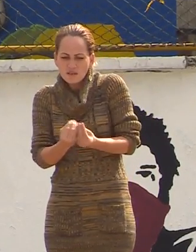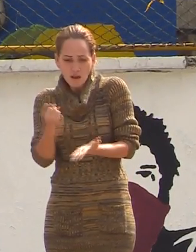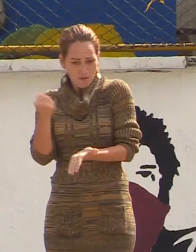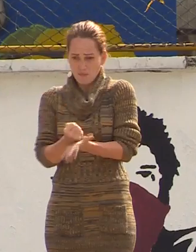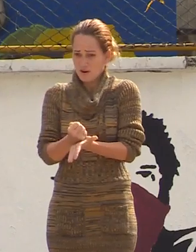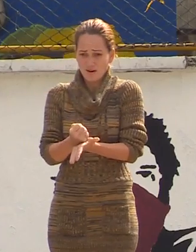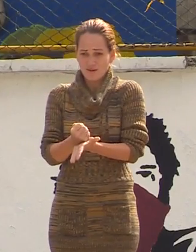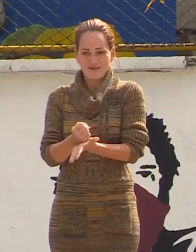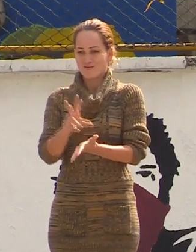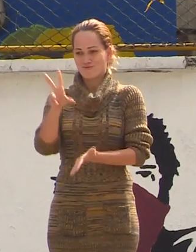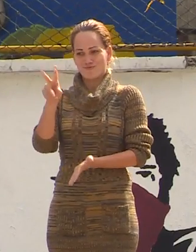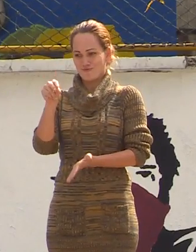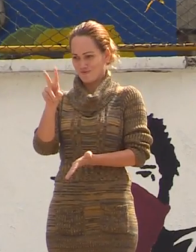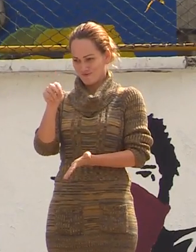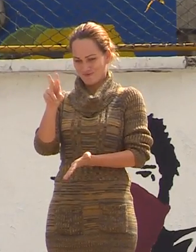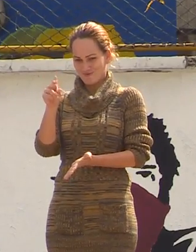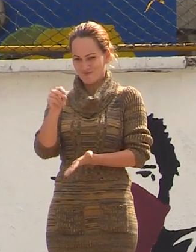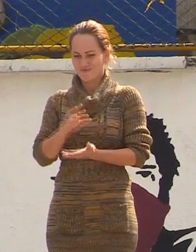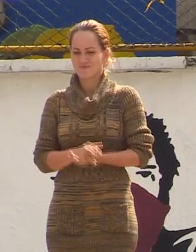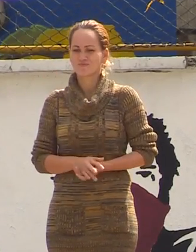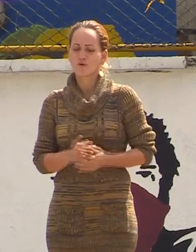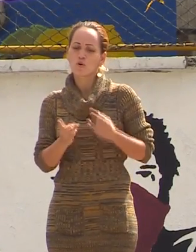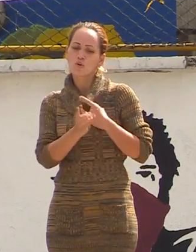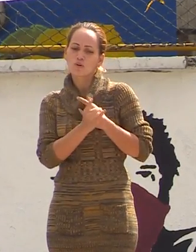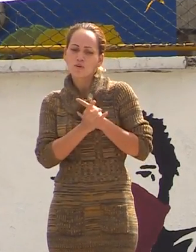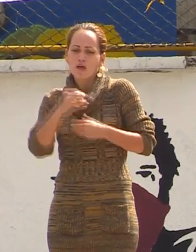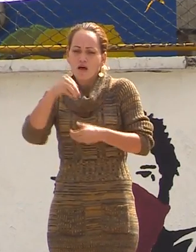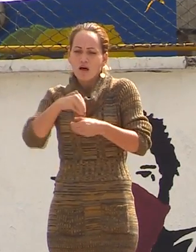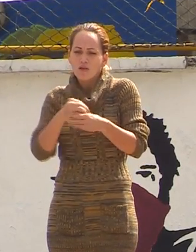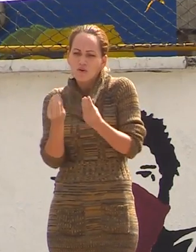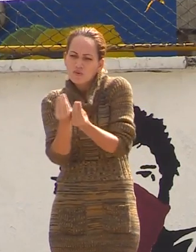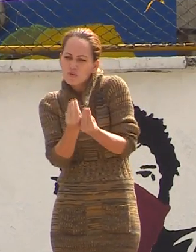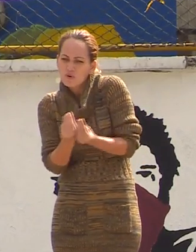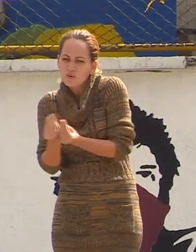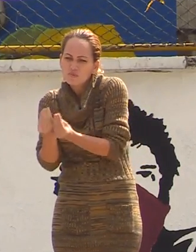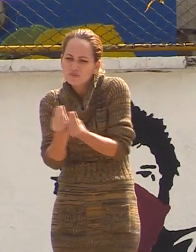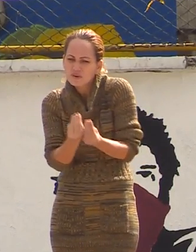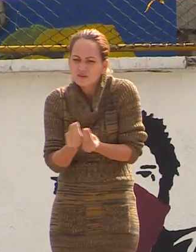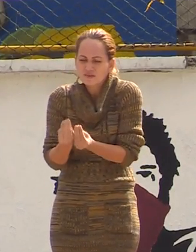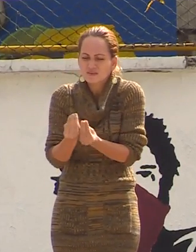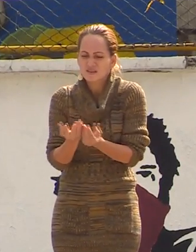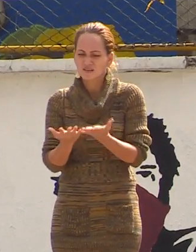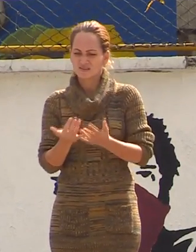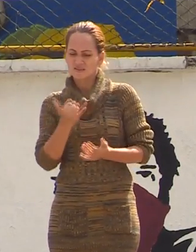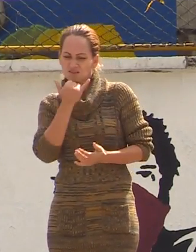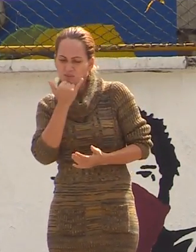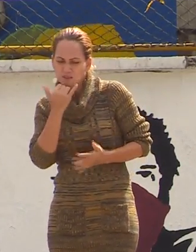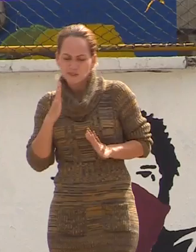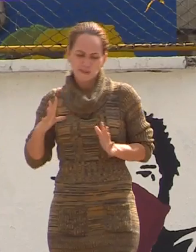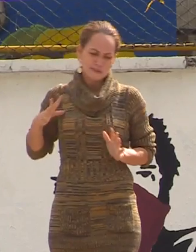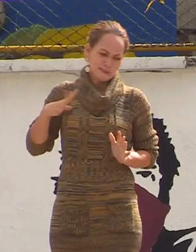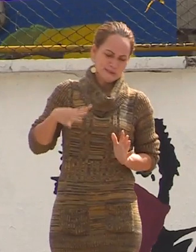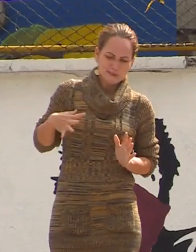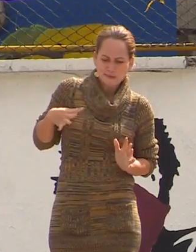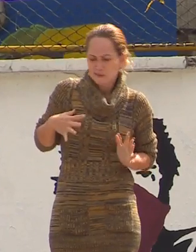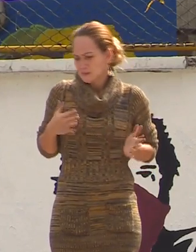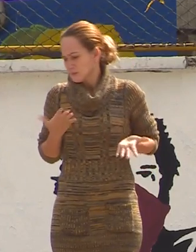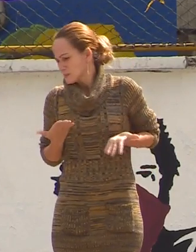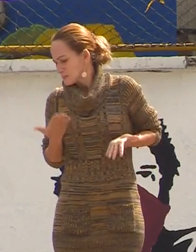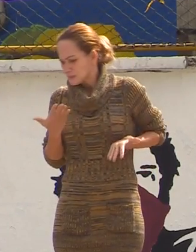Pensar en la convivencia en la universidad nos interpela, nos incomoda,